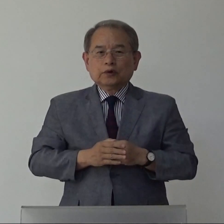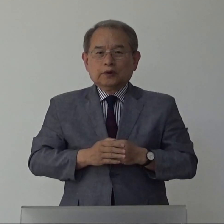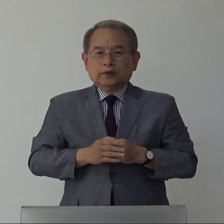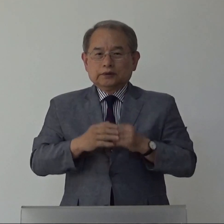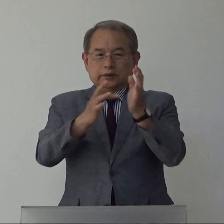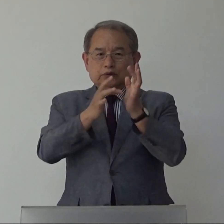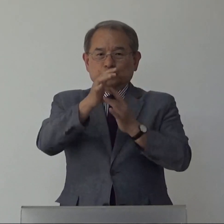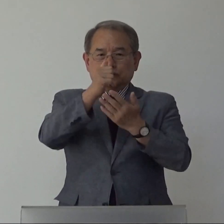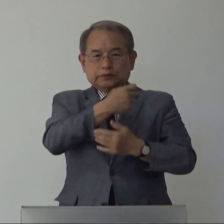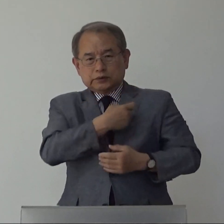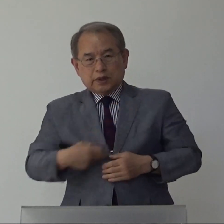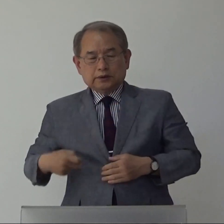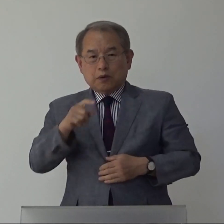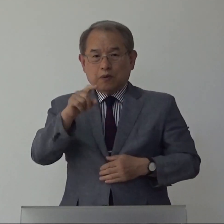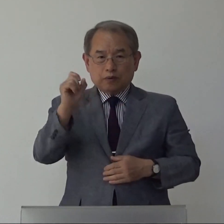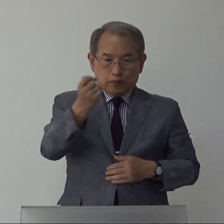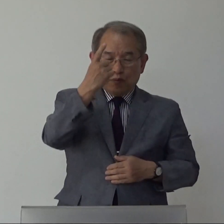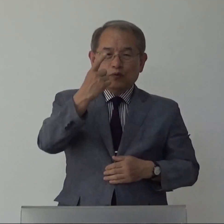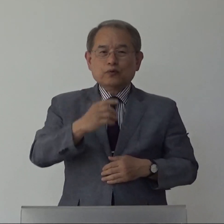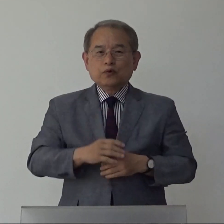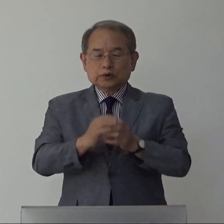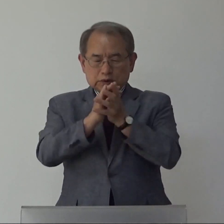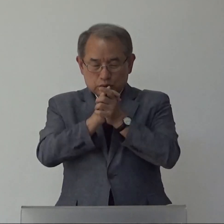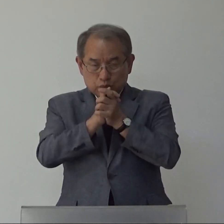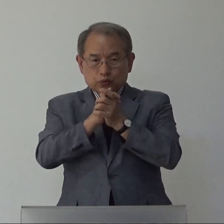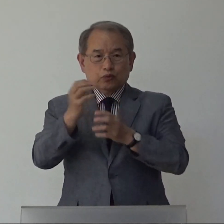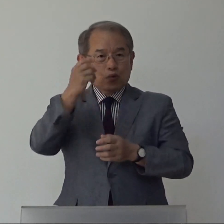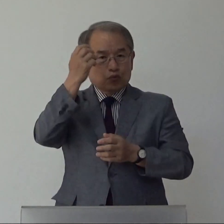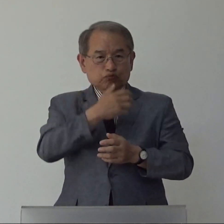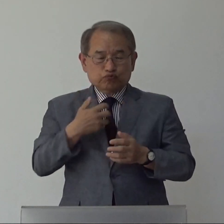십자가에 달리시고 난 후 예수님이